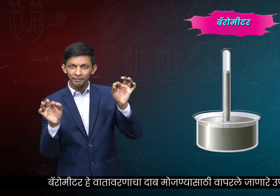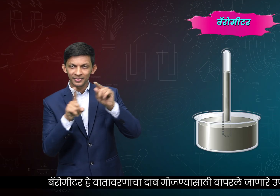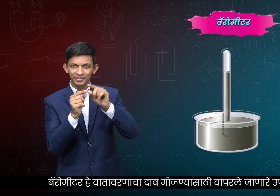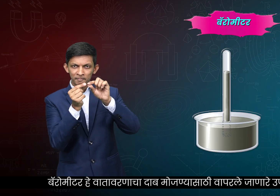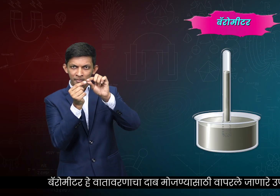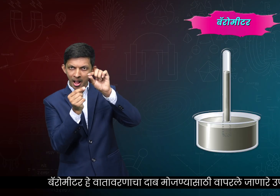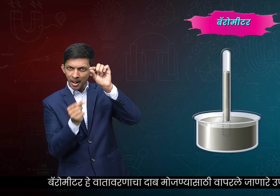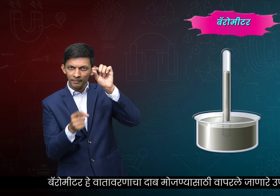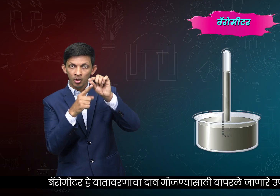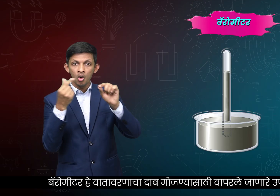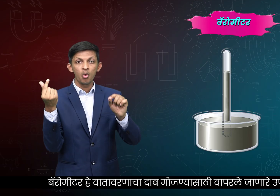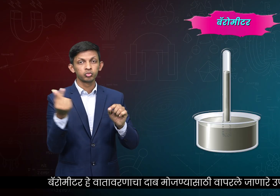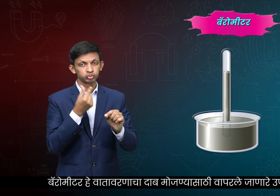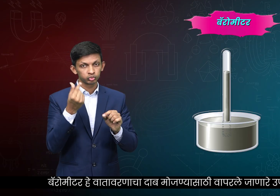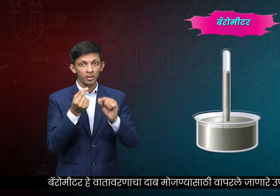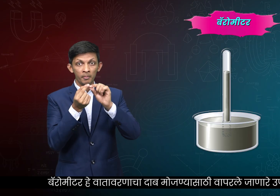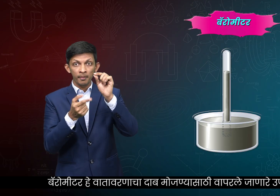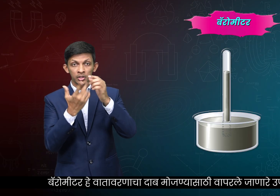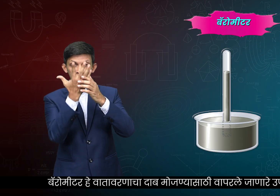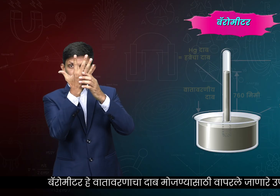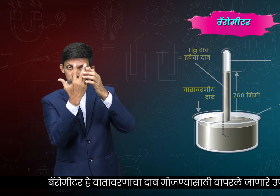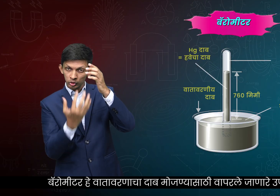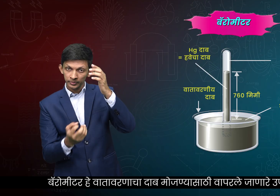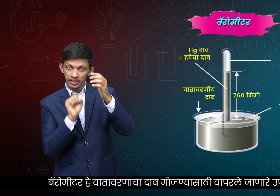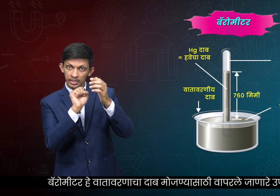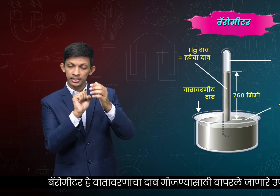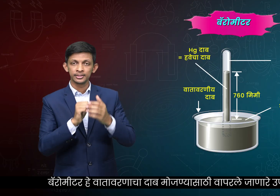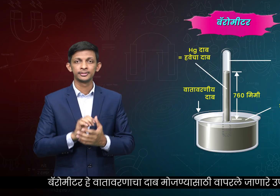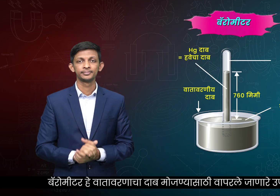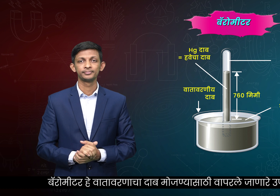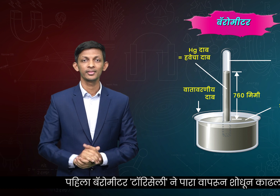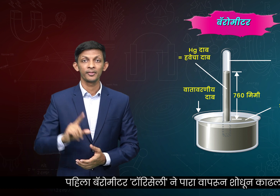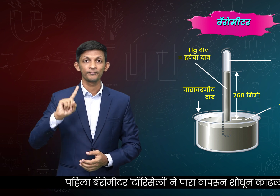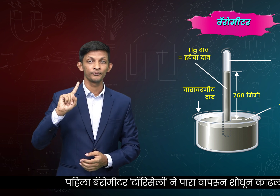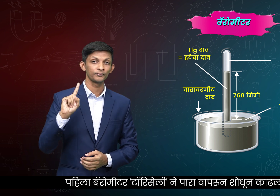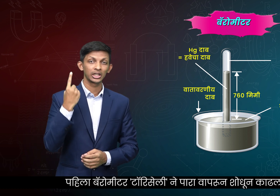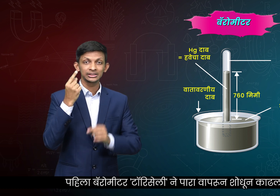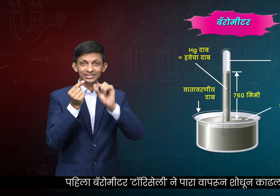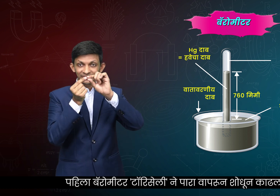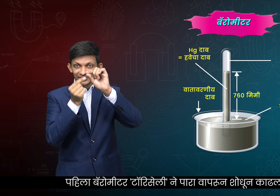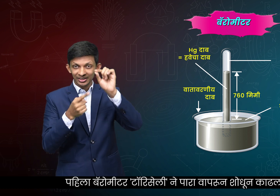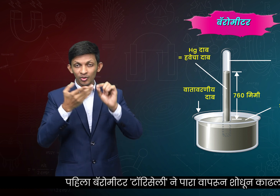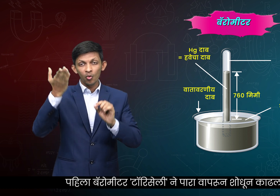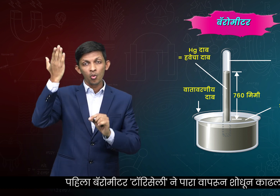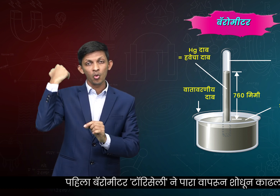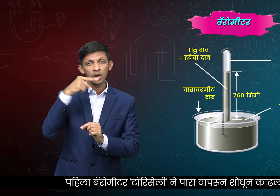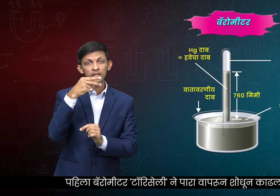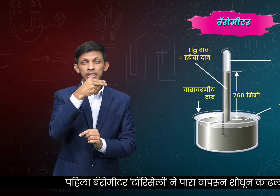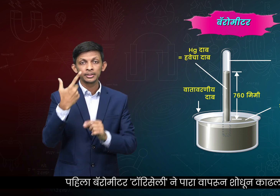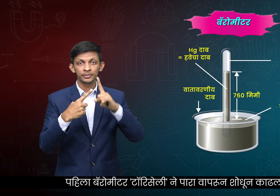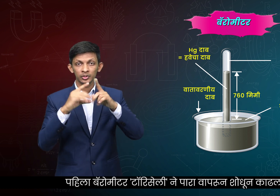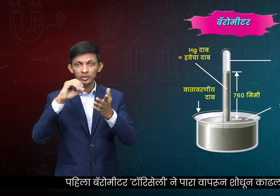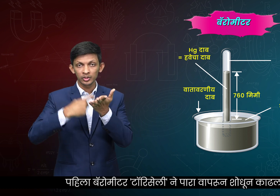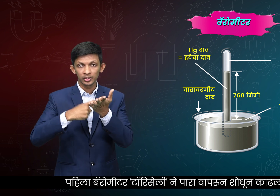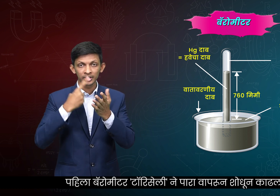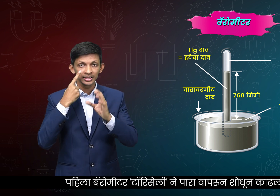बॅरोमीटर हे वातावरणाचा दाब मोजण्यासाठी वापरले जाणारे उपकरण आहे. पहिला बॅरोमीटर टॉरिसेली ने पारा